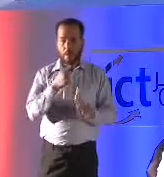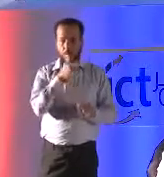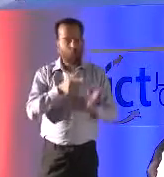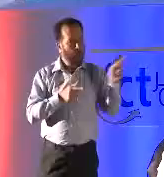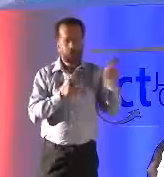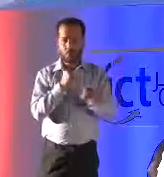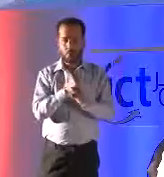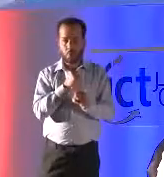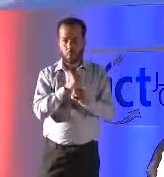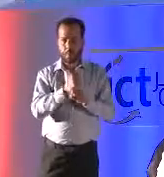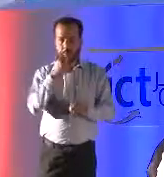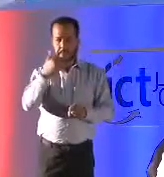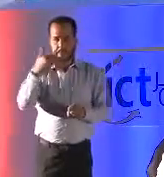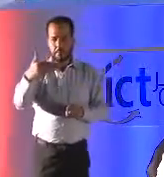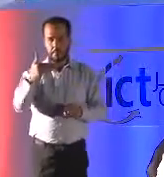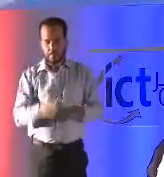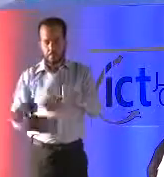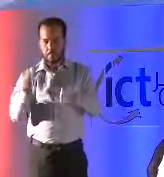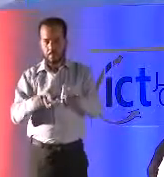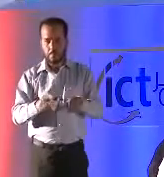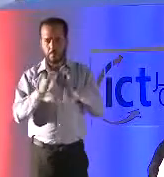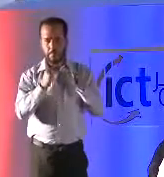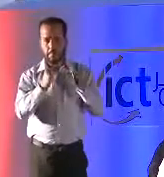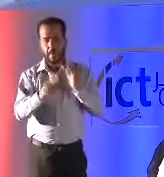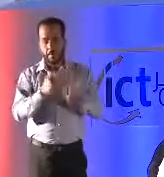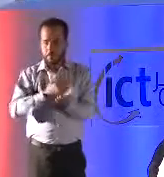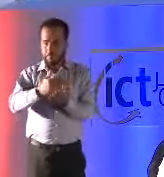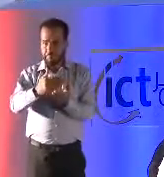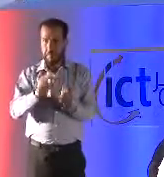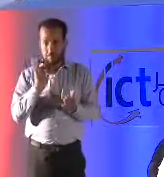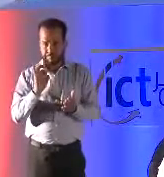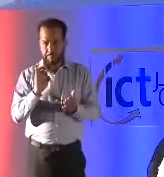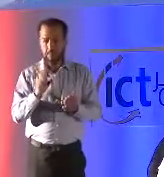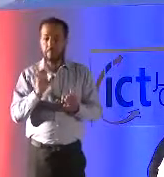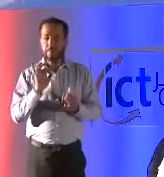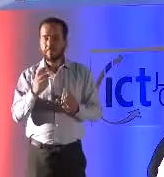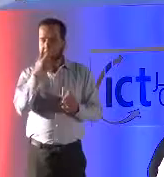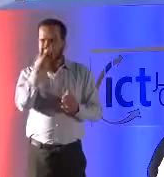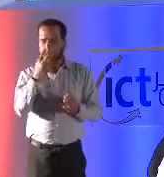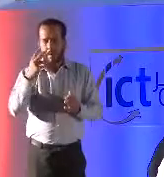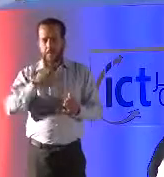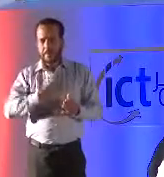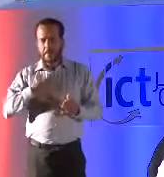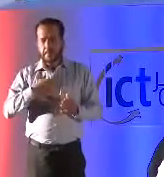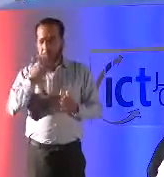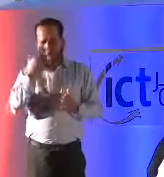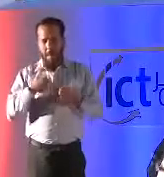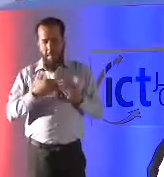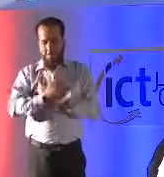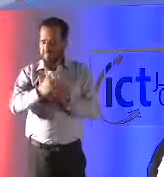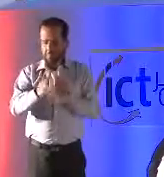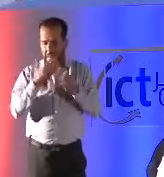في المجال لمدة 9 سنين ولكن لا يمكنني أن أقول لكم ماذا يعني أن تكون كفيف حتى ولو ليوم واحد.